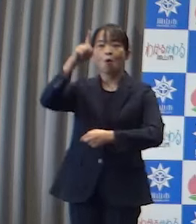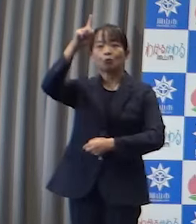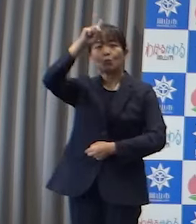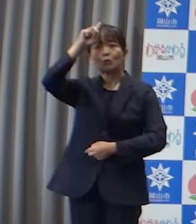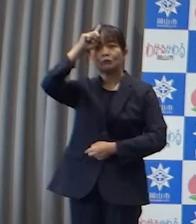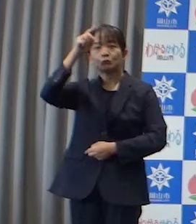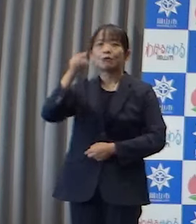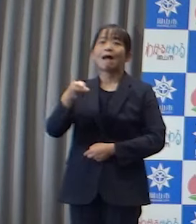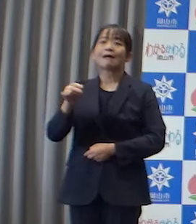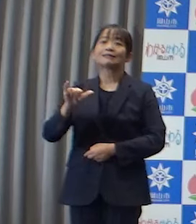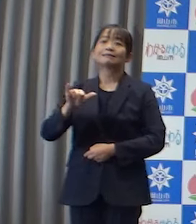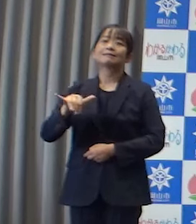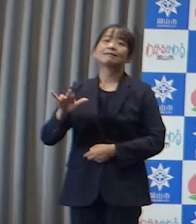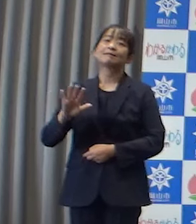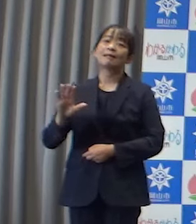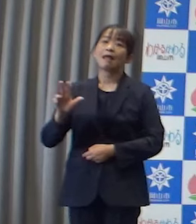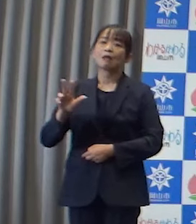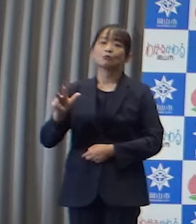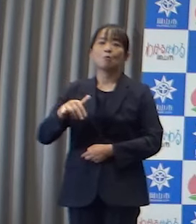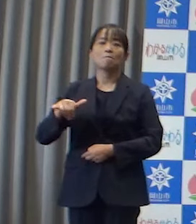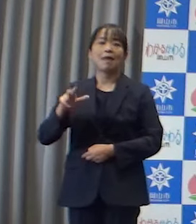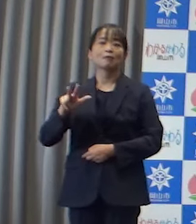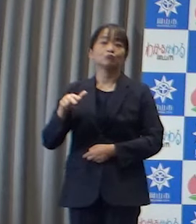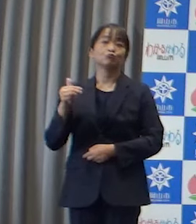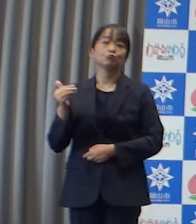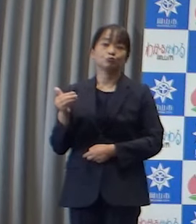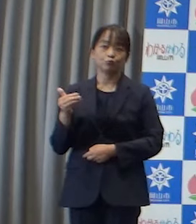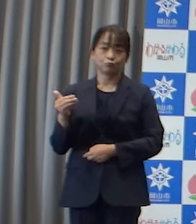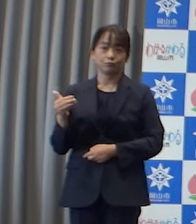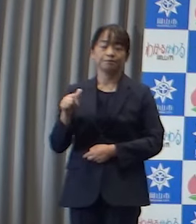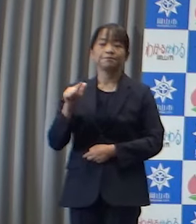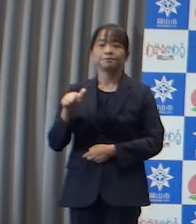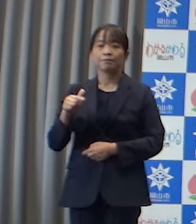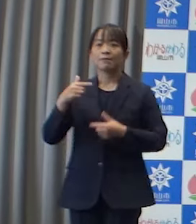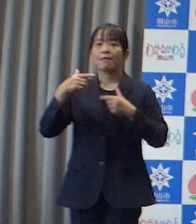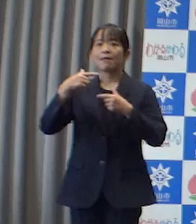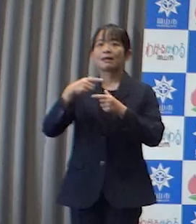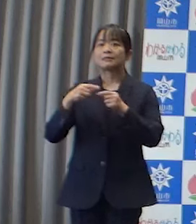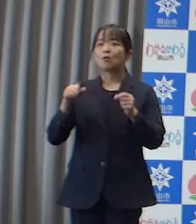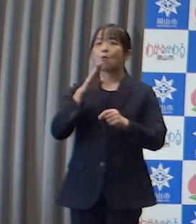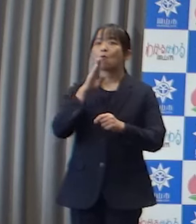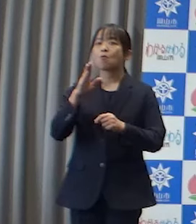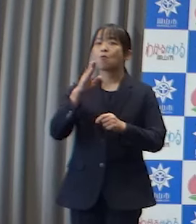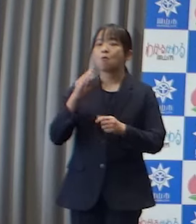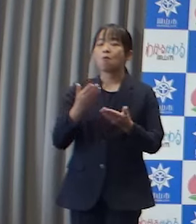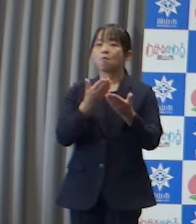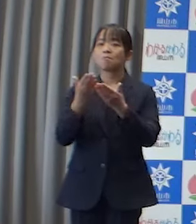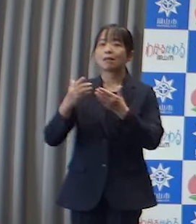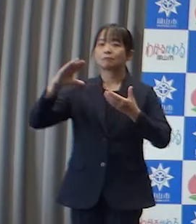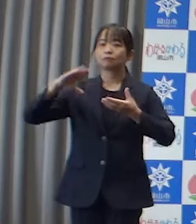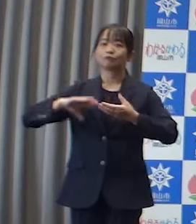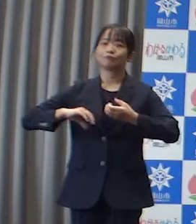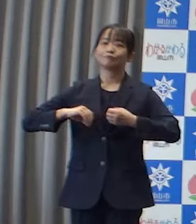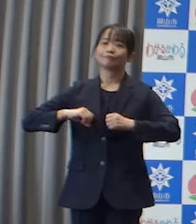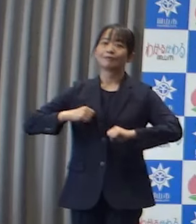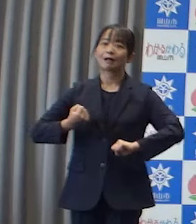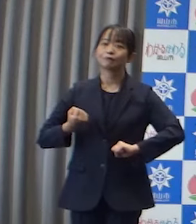デルベルグからはハイデルベルグの日本語学科のある大学の大学生が交流の主体とな